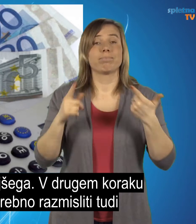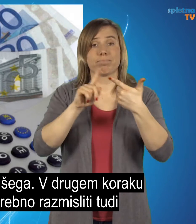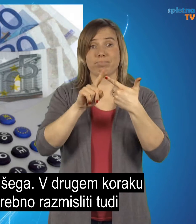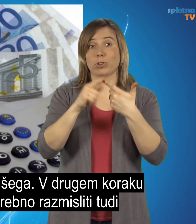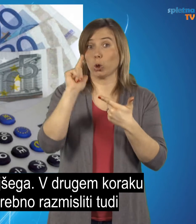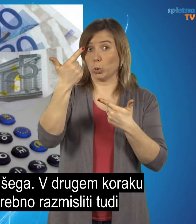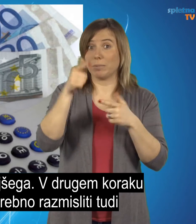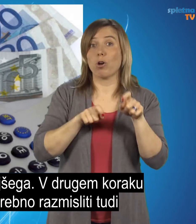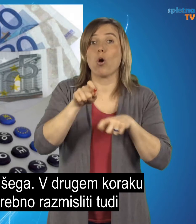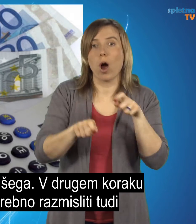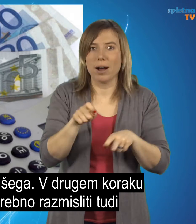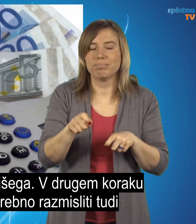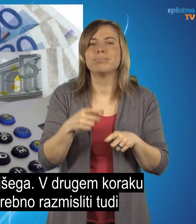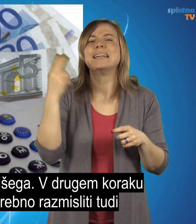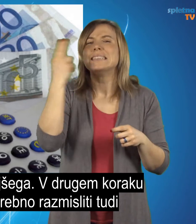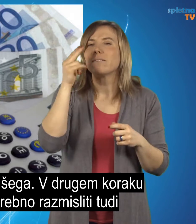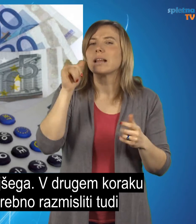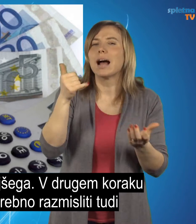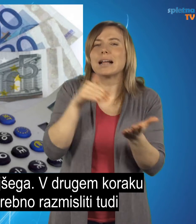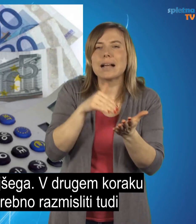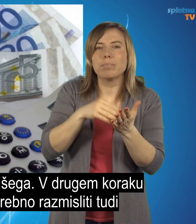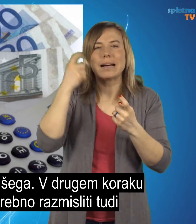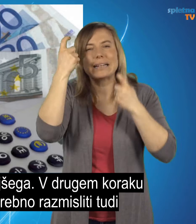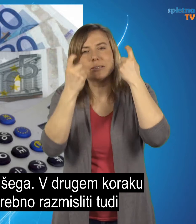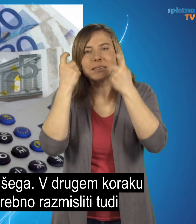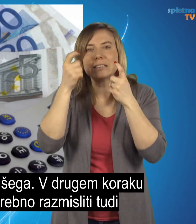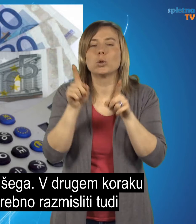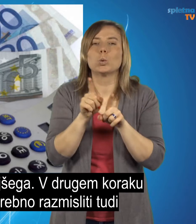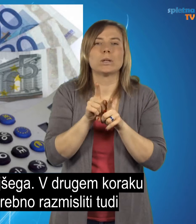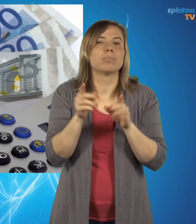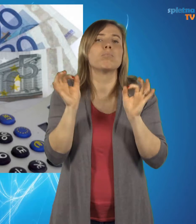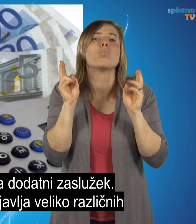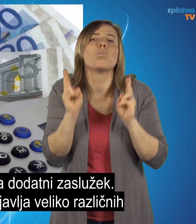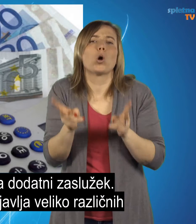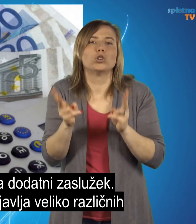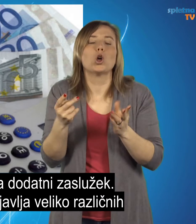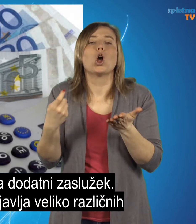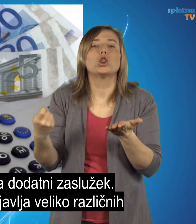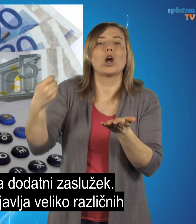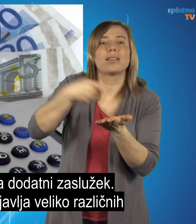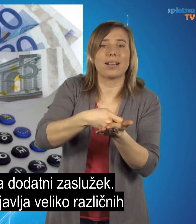V drugem koraku je vsekakor potrebno razmisliti tudi o možnostih za dodatni zaslužek.